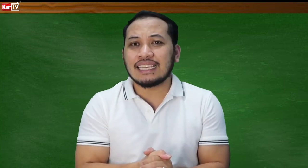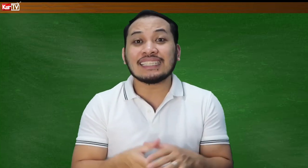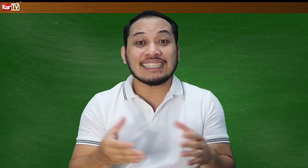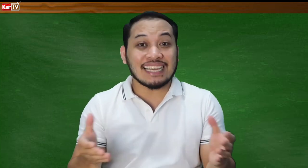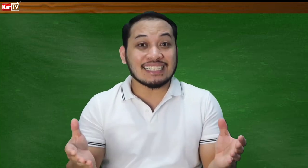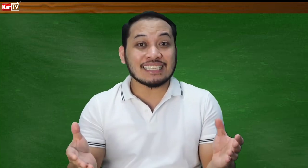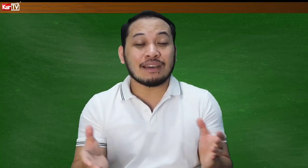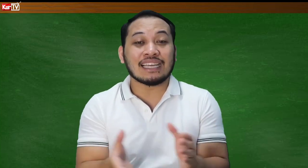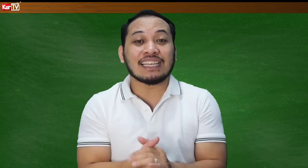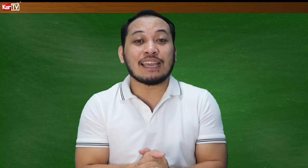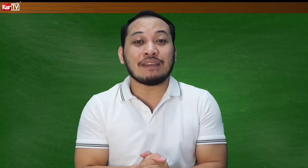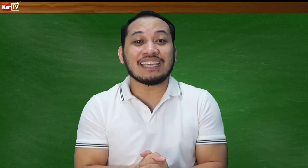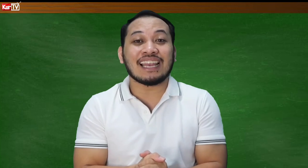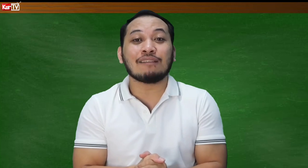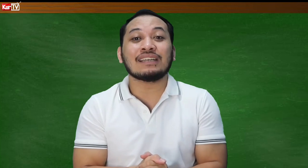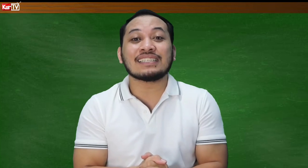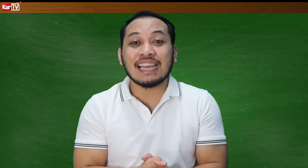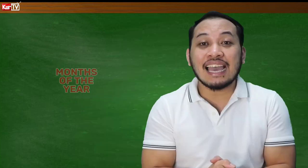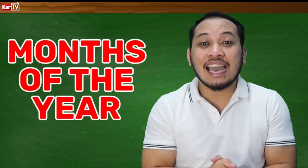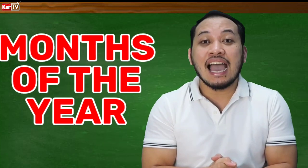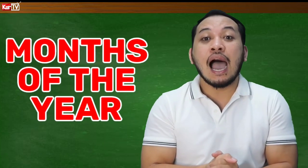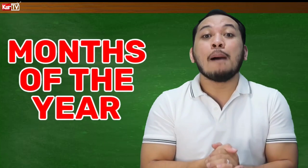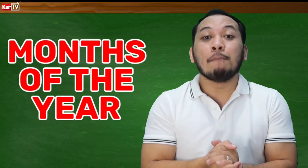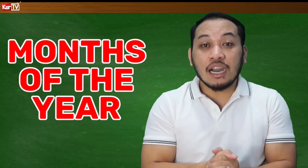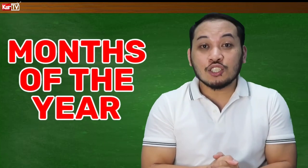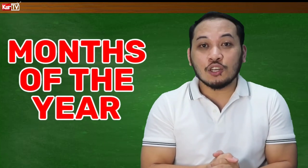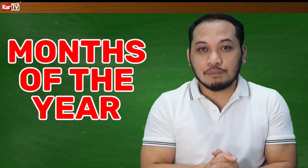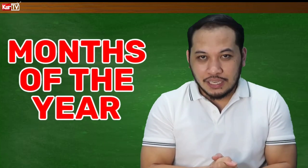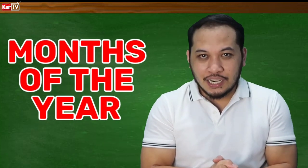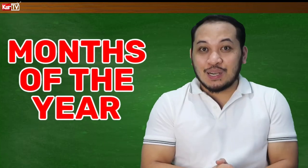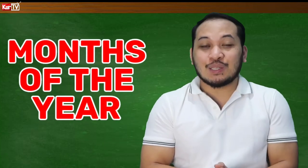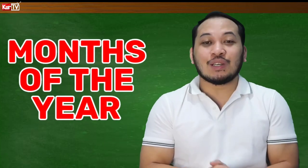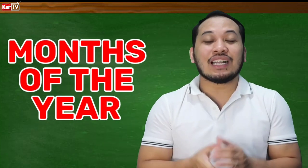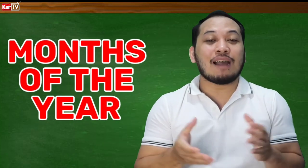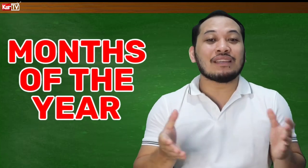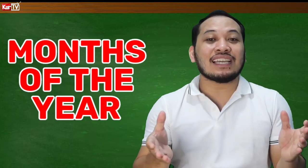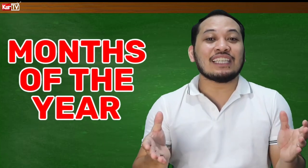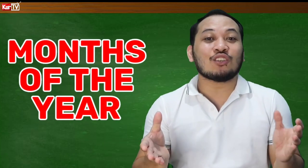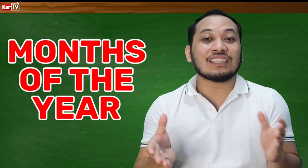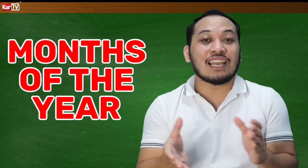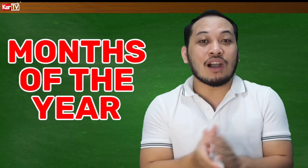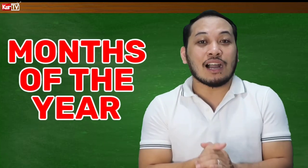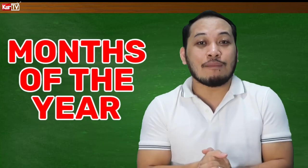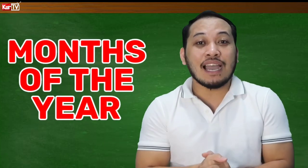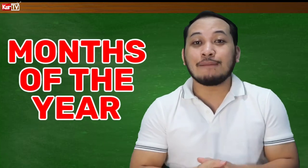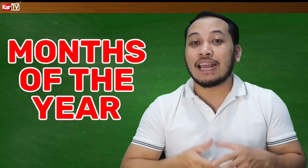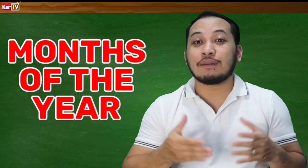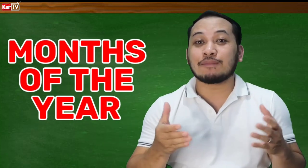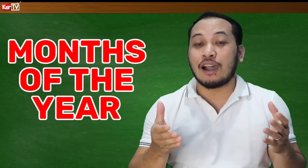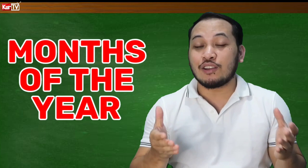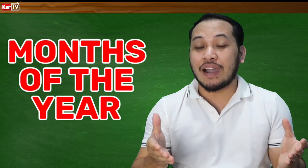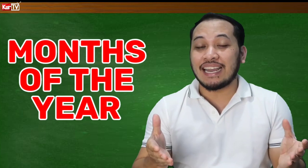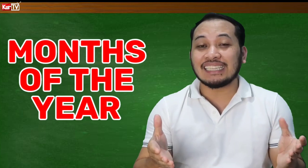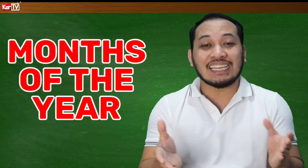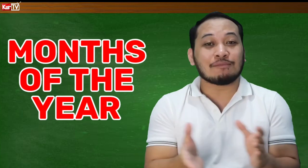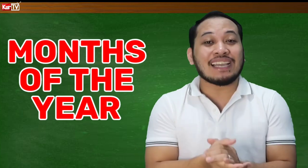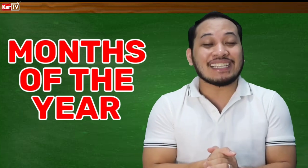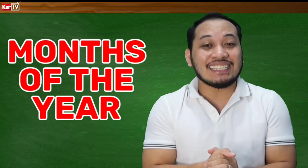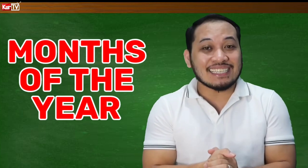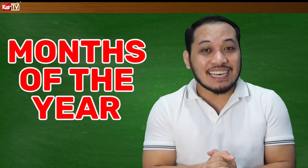ang Isenyas naman natin ay may kinalaman sa months of the year. So gagamit tayo dito ng dalawang kamay para mas maunawaan natin at ma-Isenyas natin